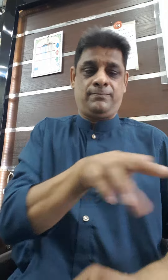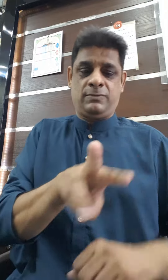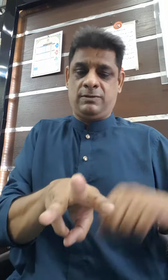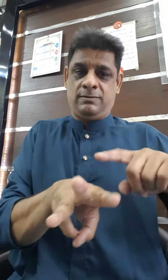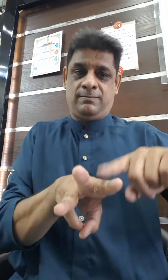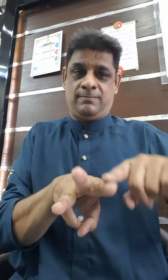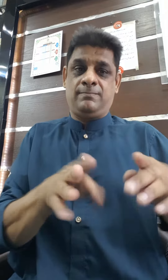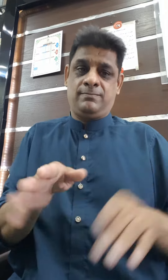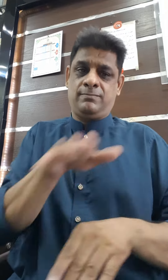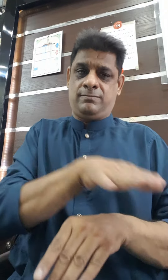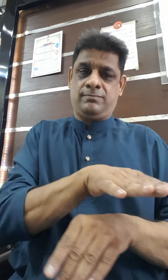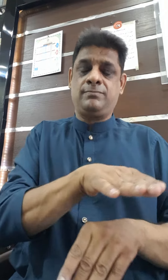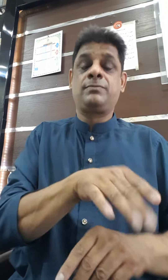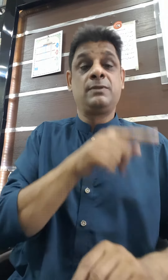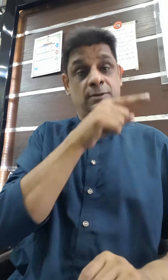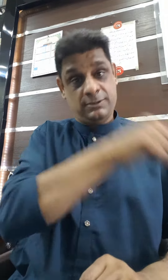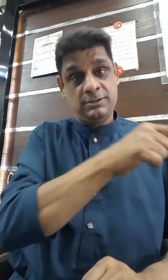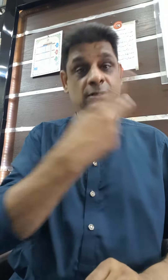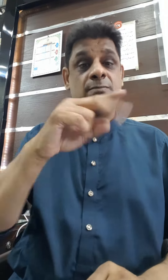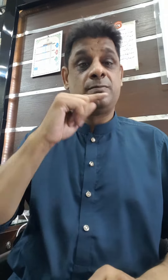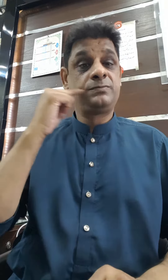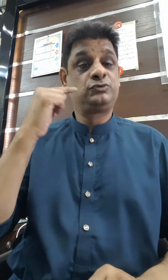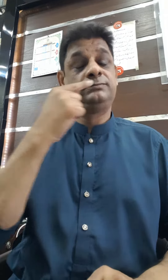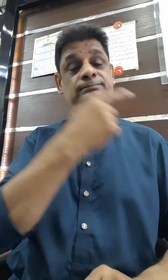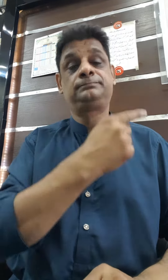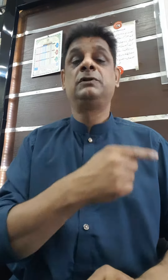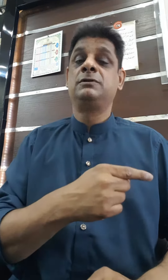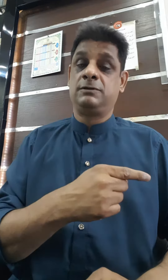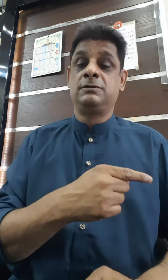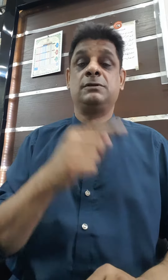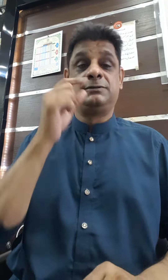पहले ना फोटो हुआ हो कहीं पर अकेला नहीं हो गया।